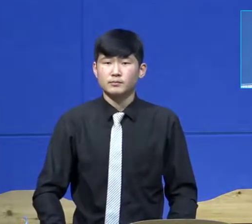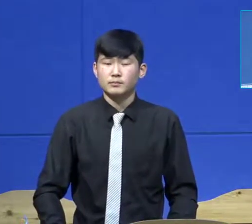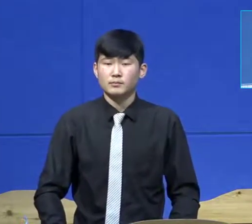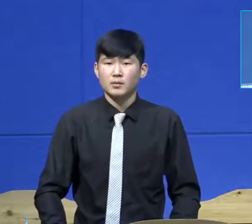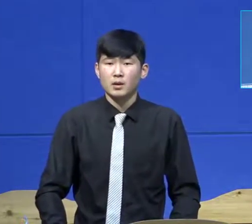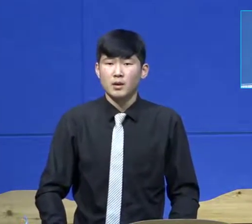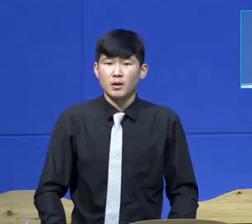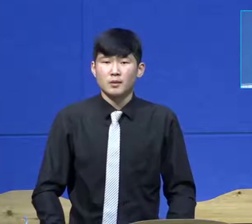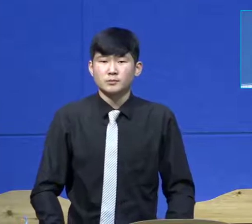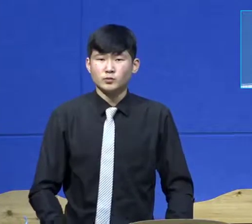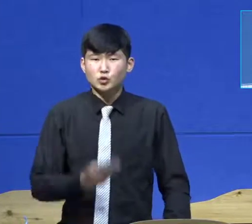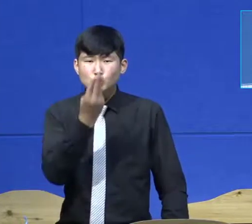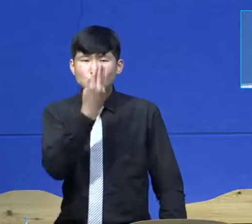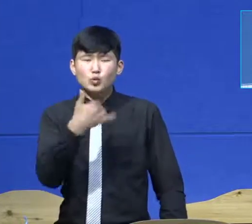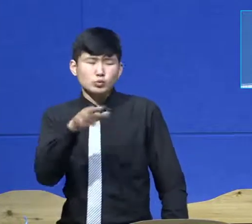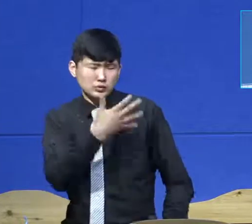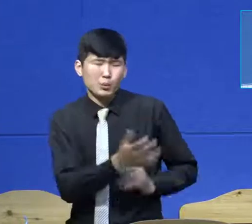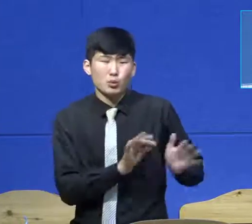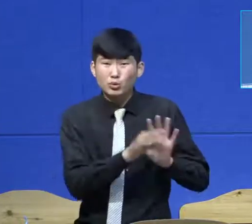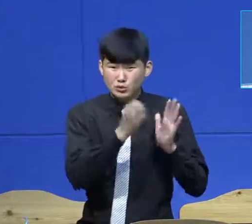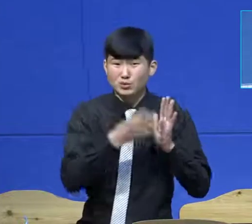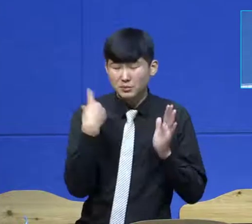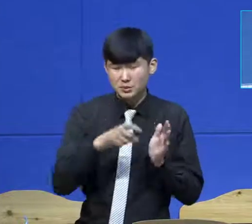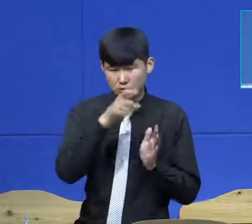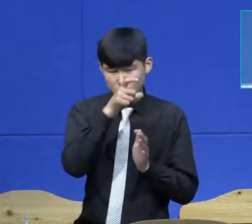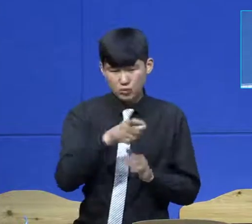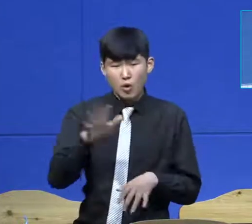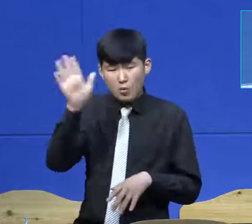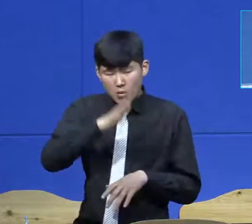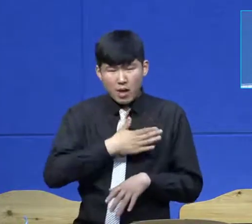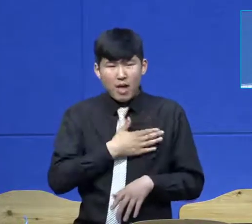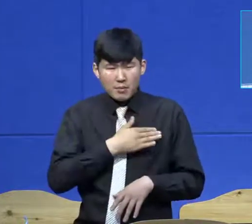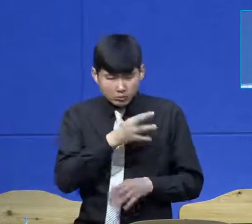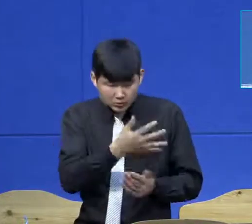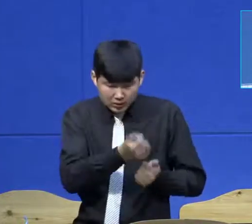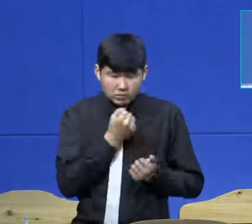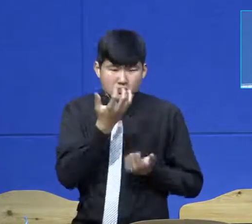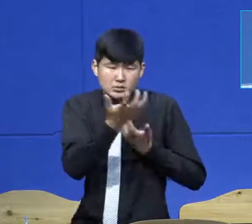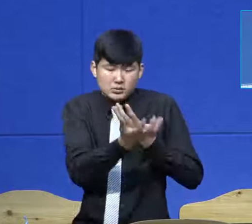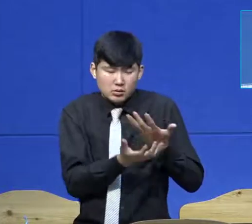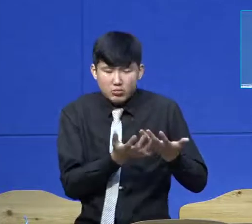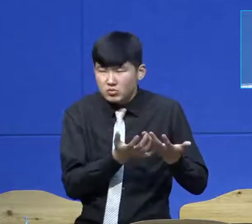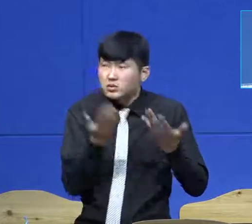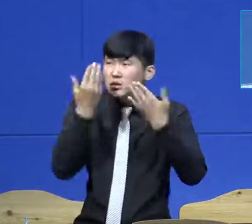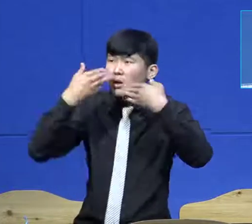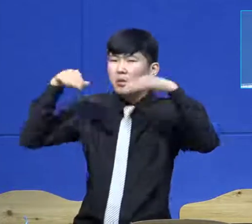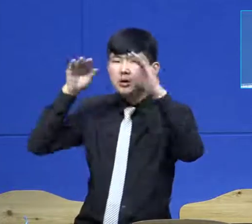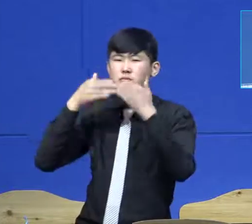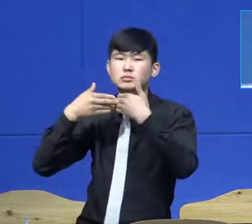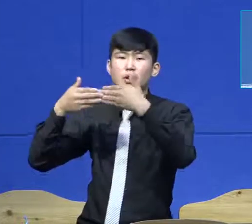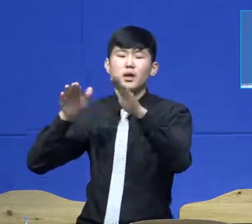Шууд там руу унахаар байсан нэг мөнх амиг олж аваад мөнхийн диваачнд очихаар байсан. Энэ бол загалмай хүч.